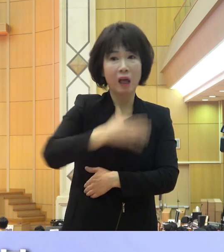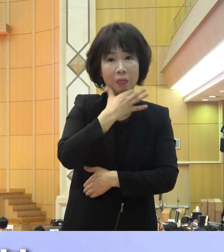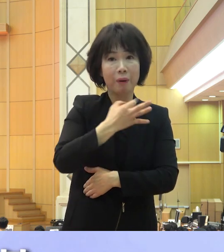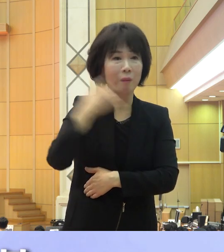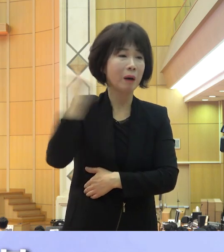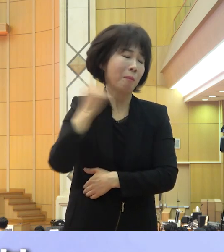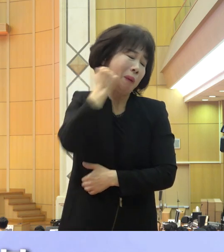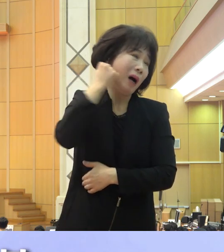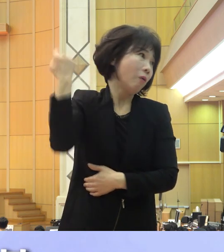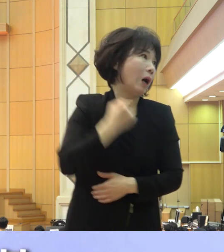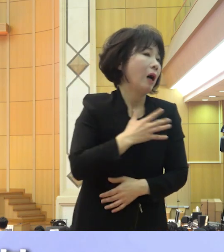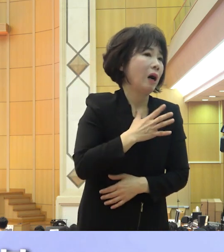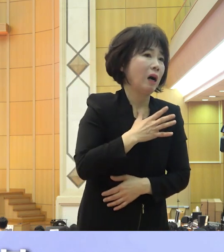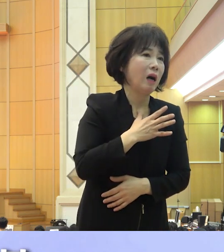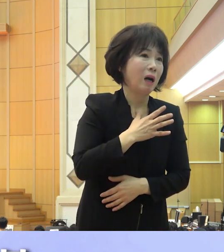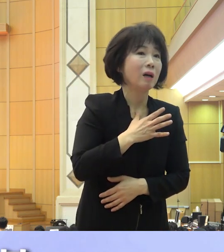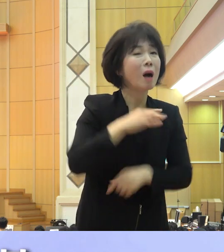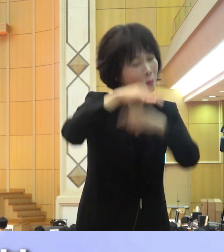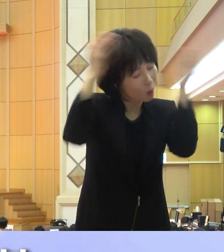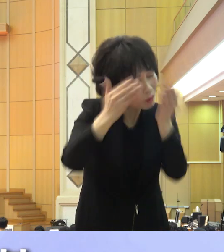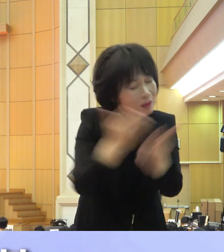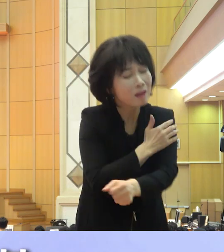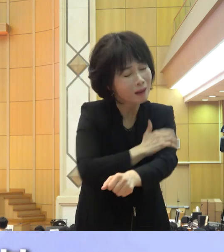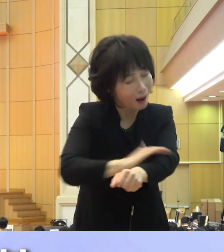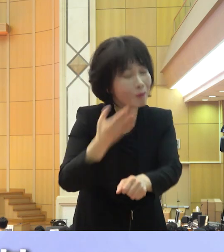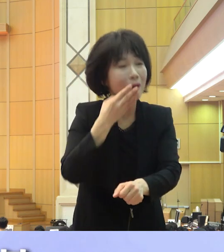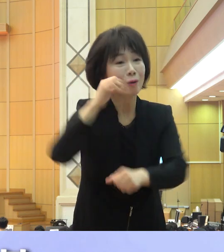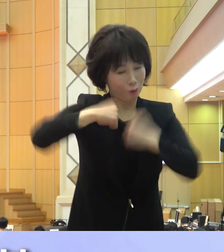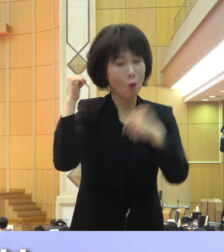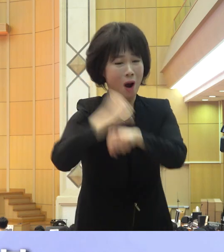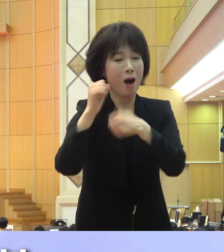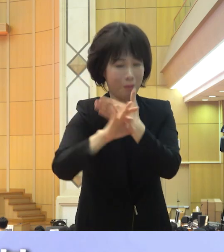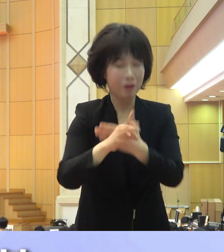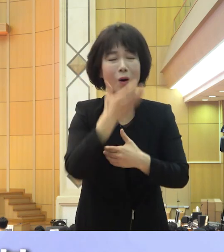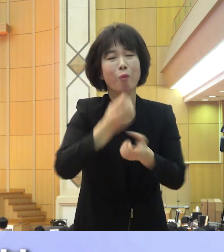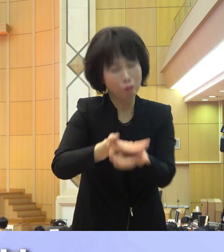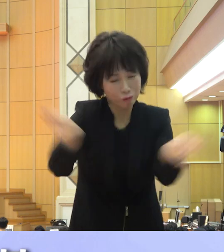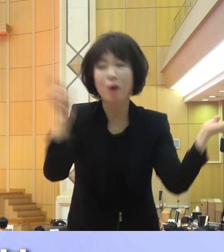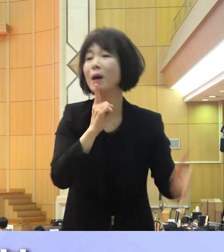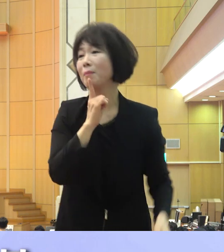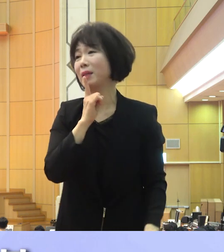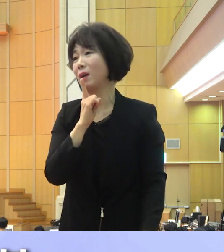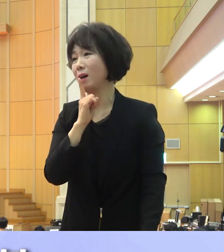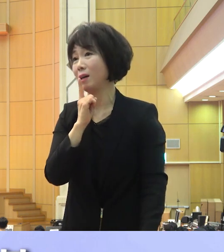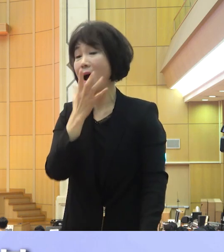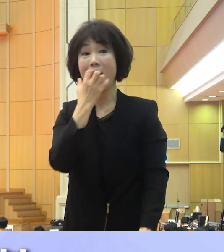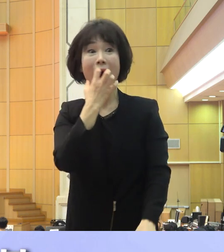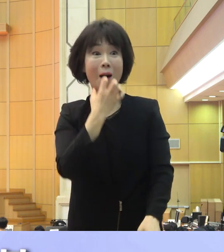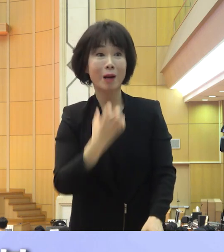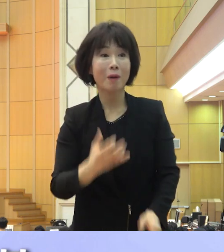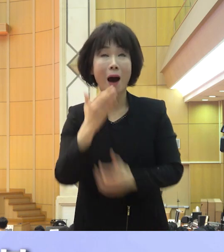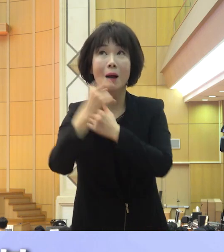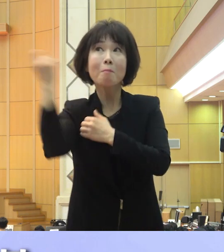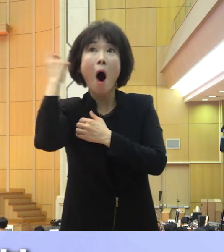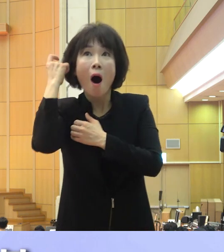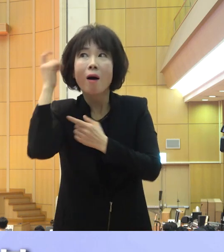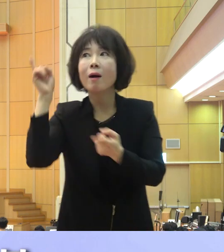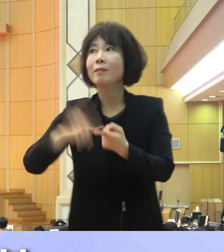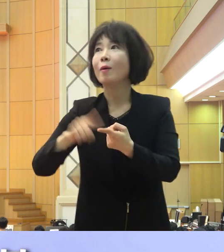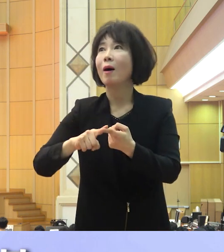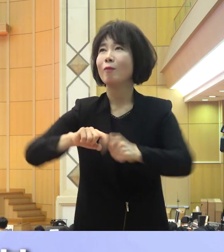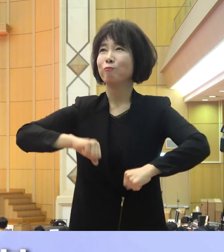하든지 저것을 하든지 무엇을 하든지 다 잘 된다는 겁니다. 그래서 아브라함이 하나님 말씀대로 가나안